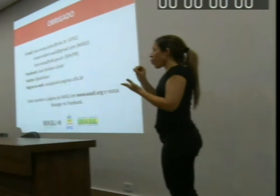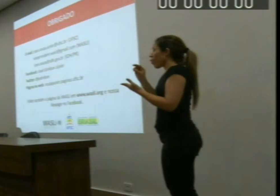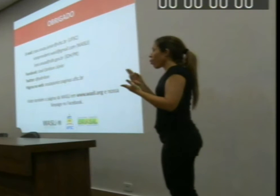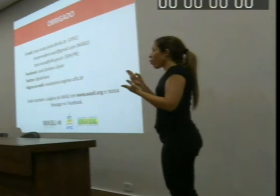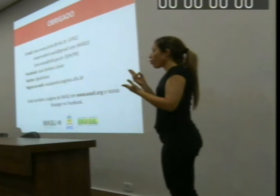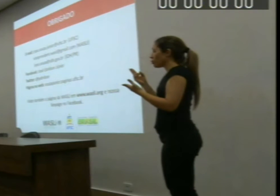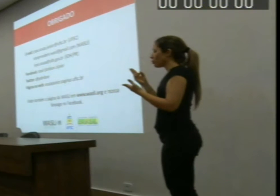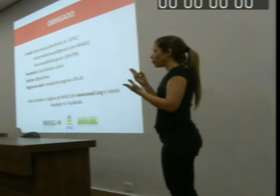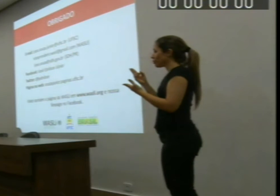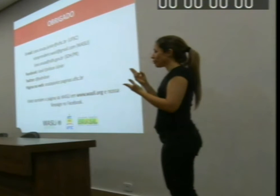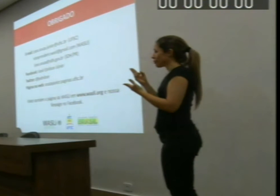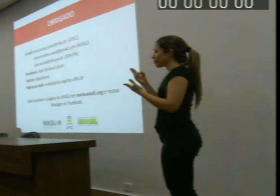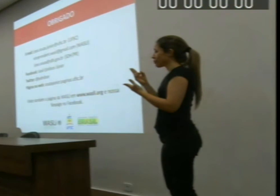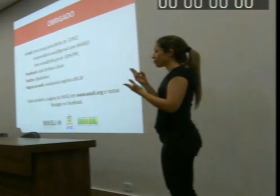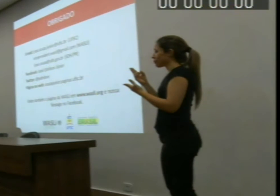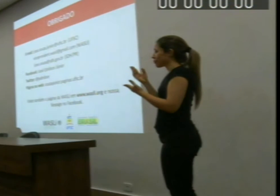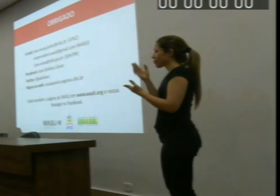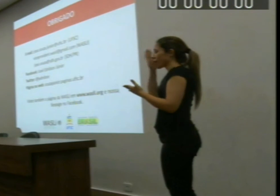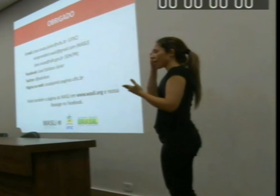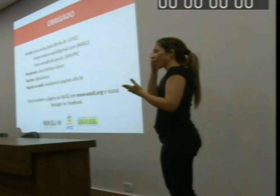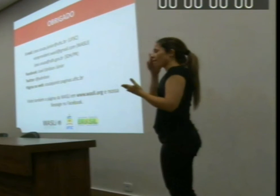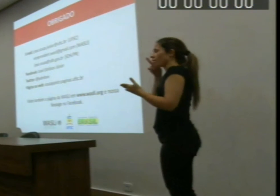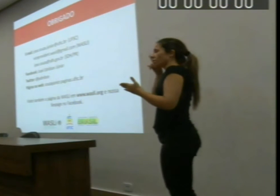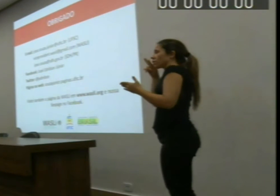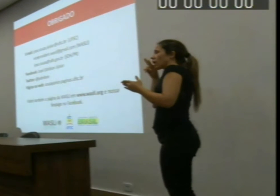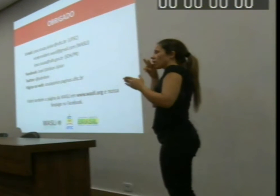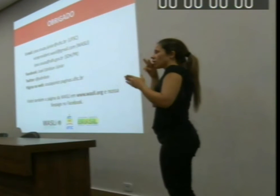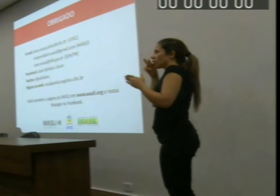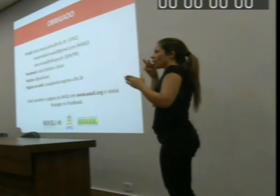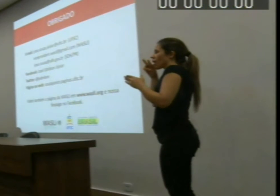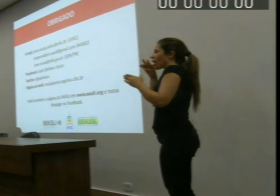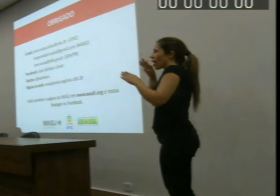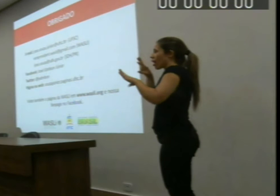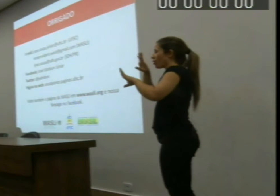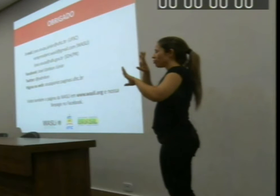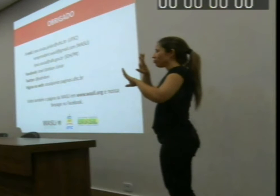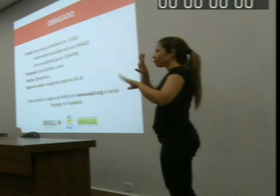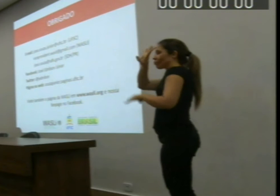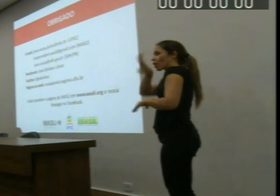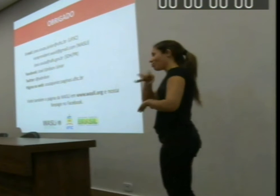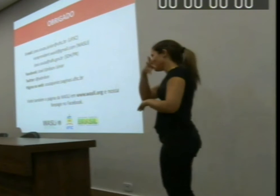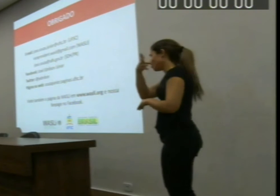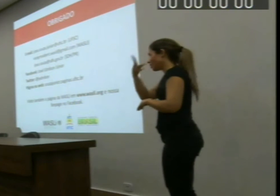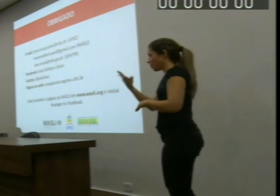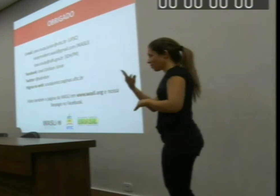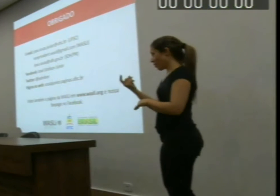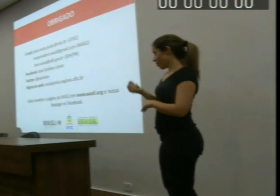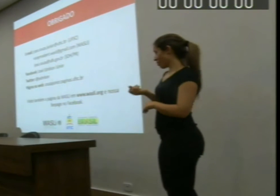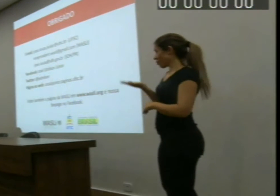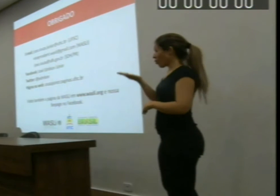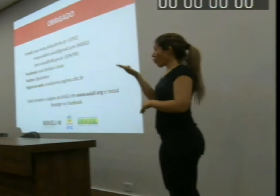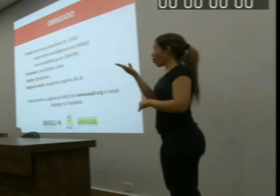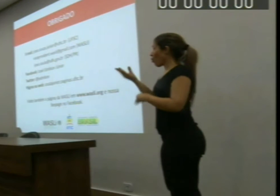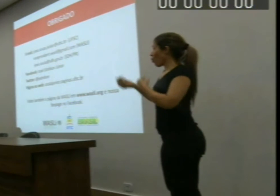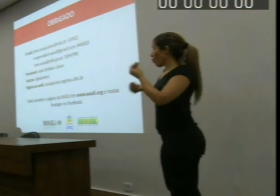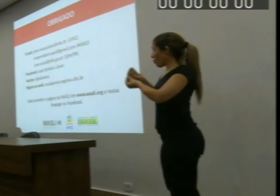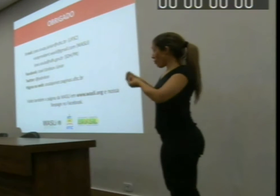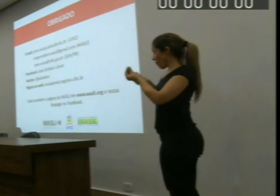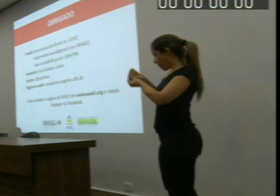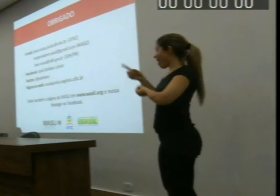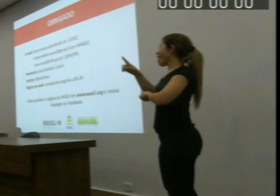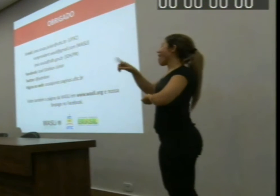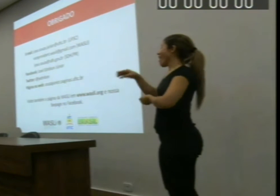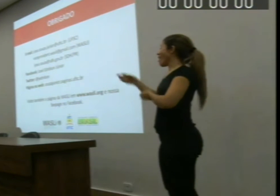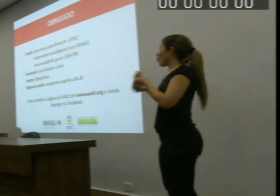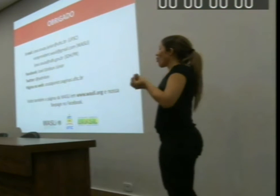uma tabela já PR estabelecido de valores como que isso funciona né Eh qual o momento seria de você seguir a regra